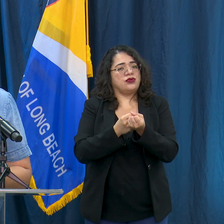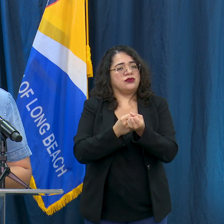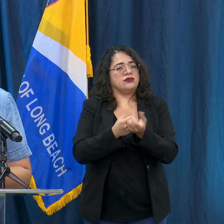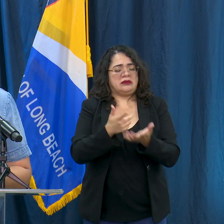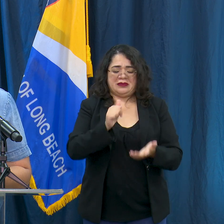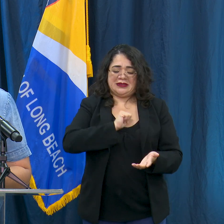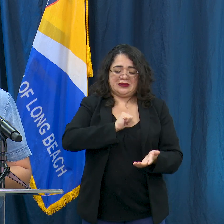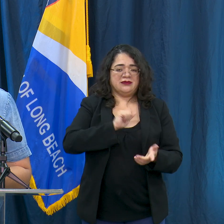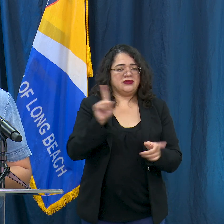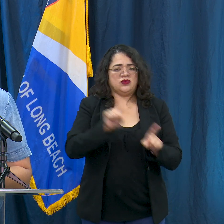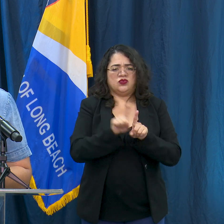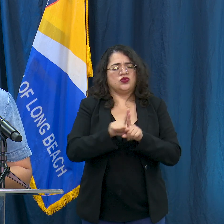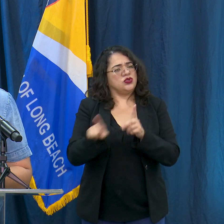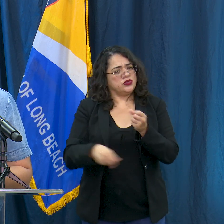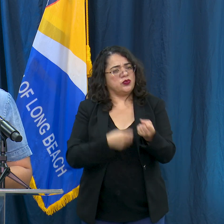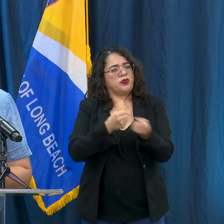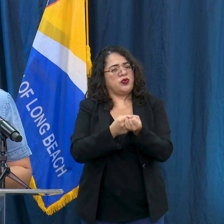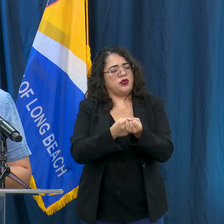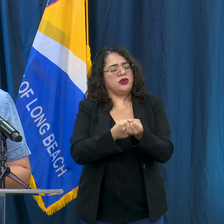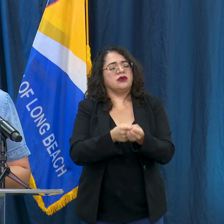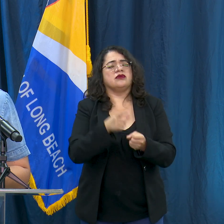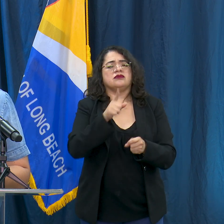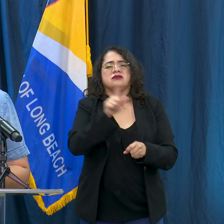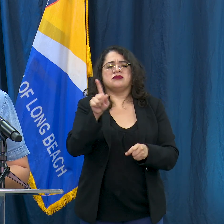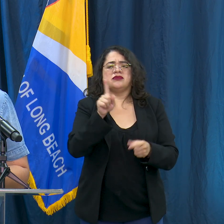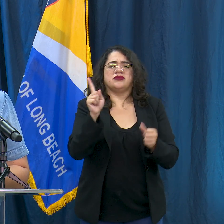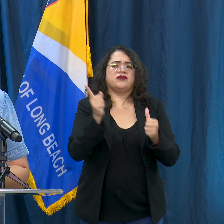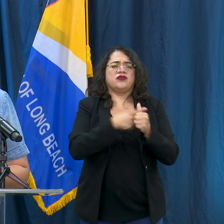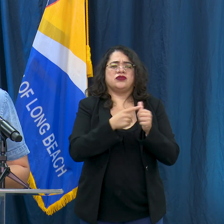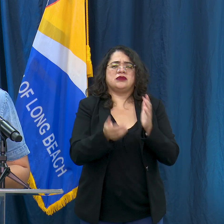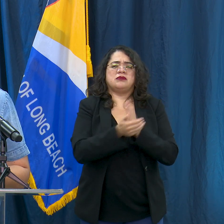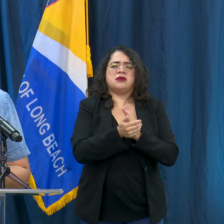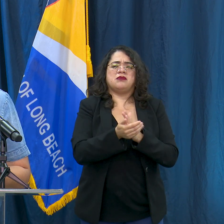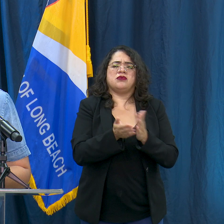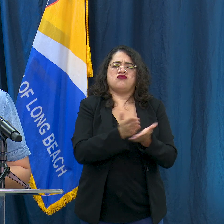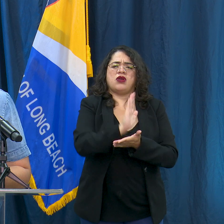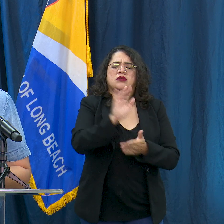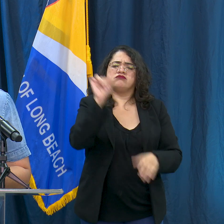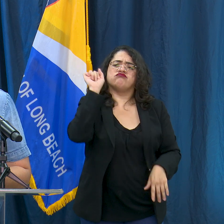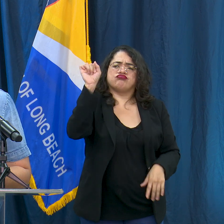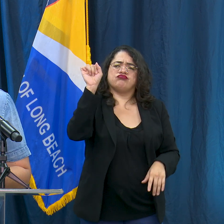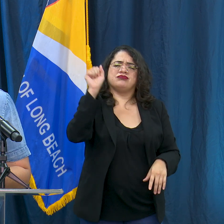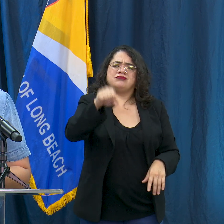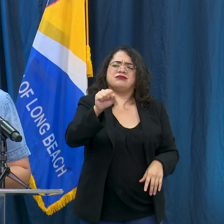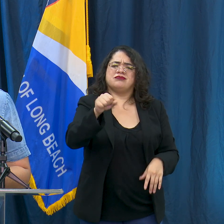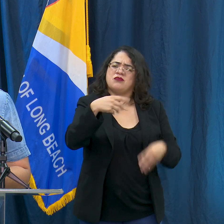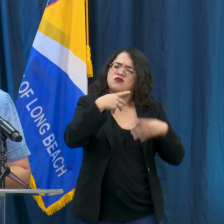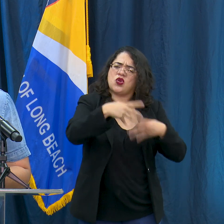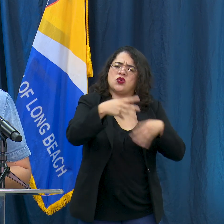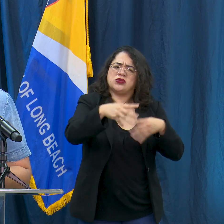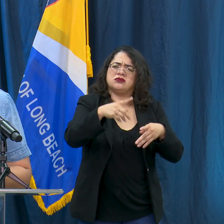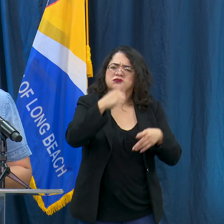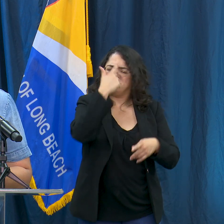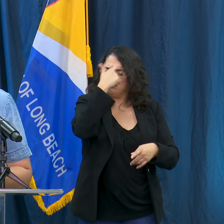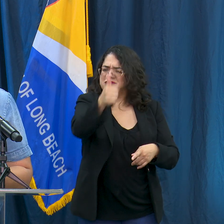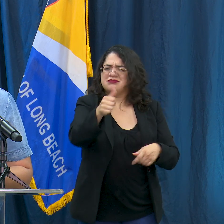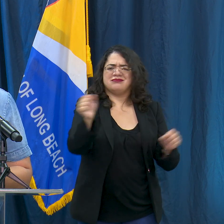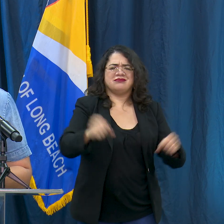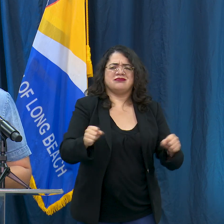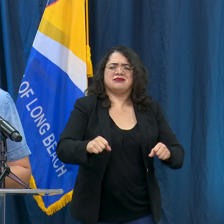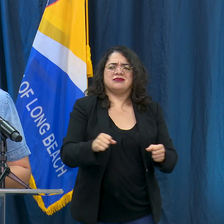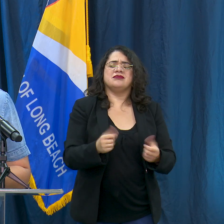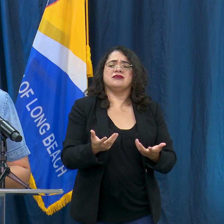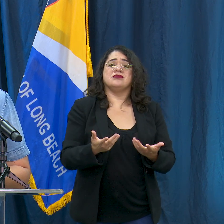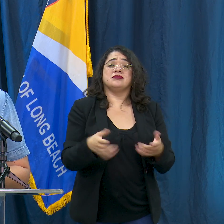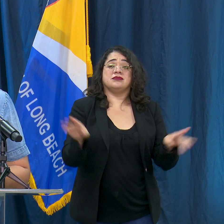la protección de los derechos para que salgan a las calles a protestar, pero sin embargo queremos dejar saberles muy claro